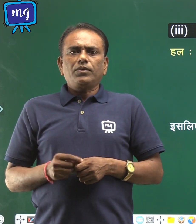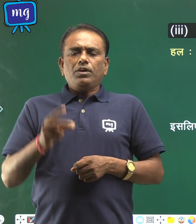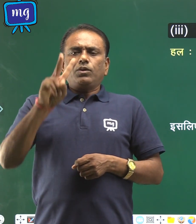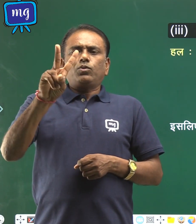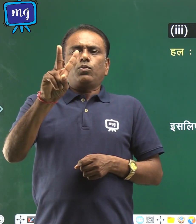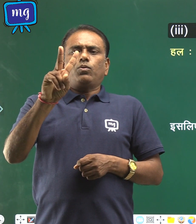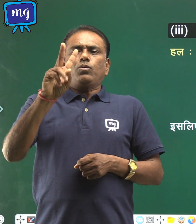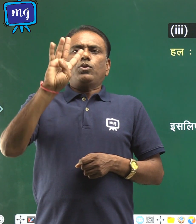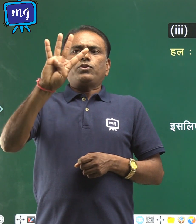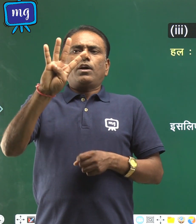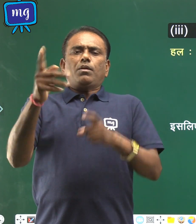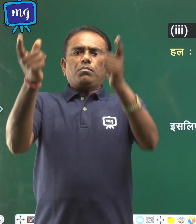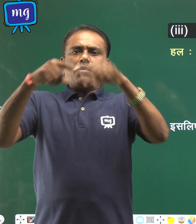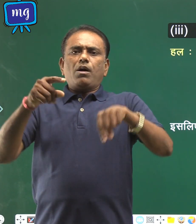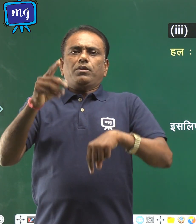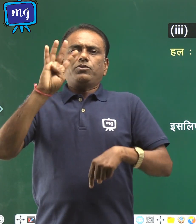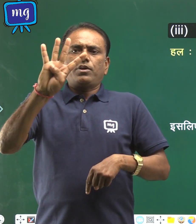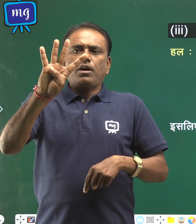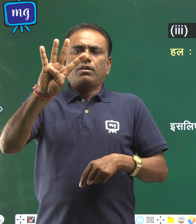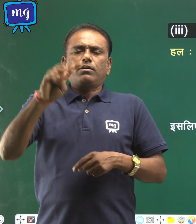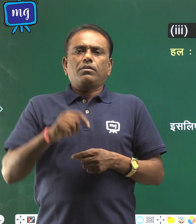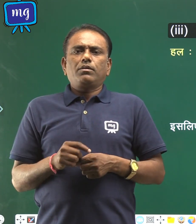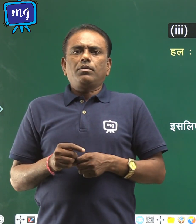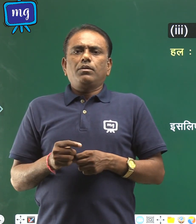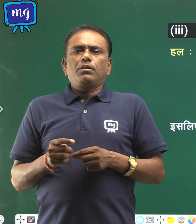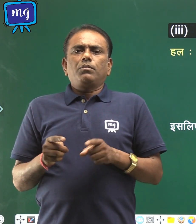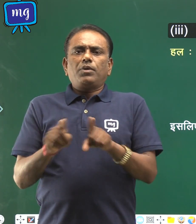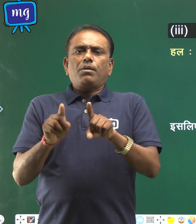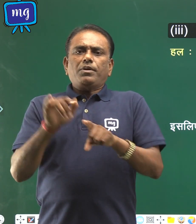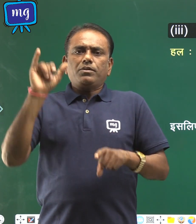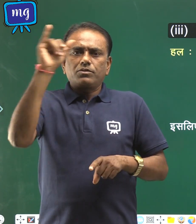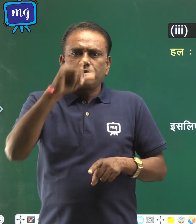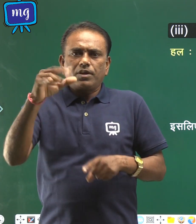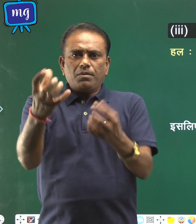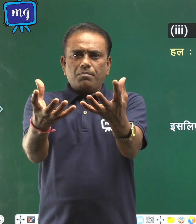24 में भाग 4 का देंगे तो 6 बार जाएगा,